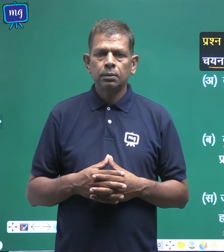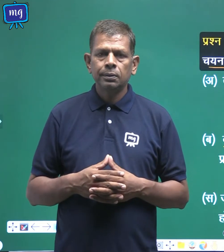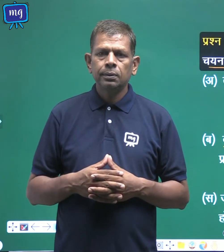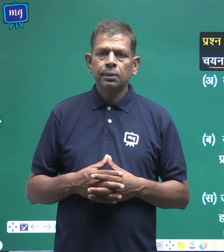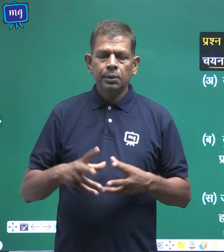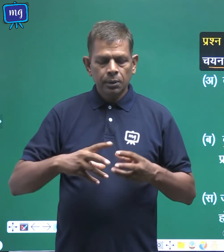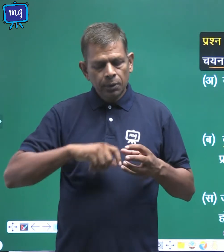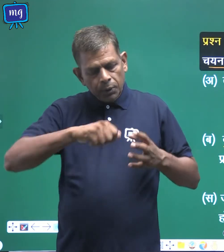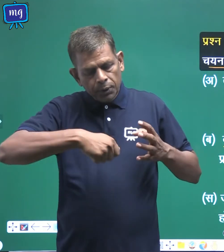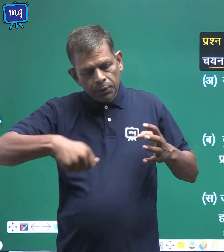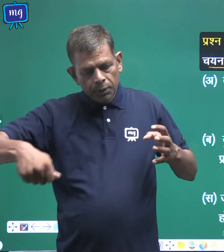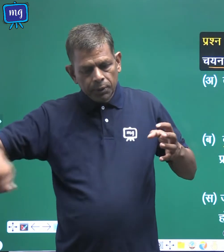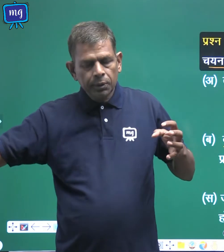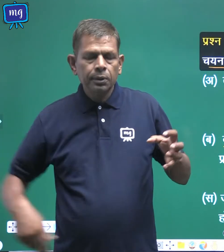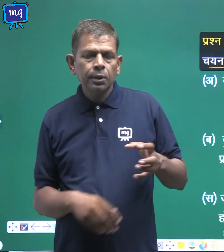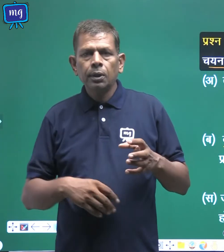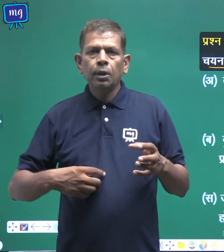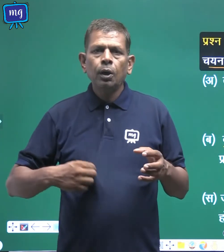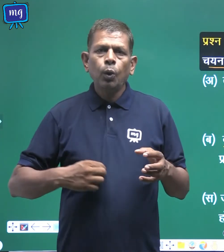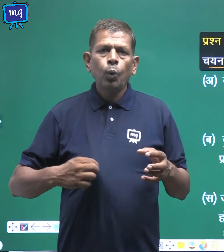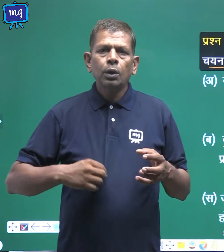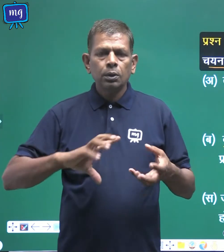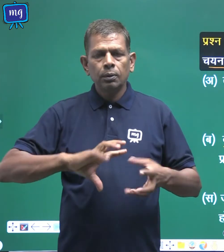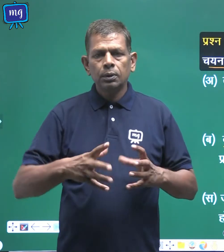कताई वस्त्र निर्माण की